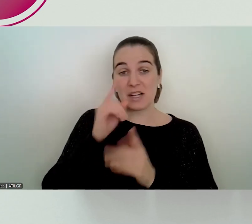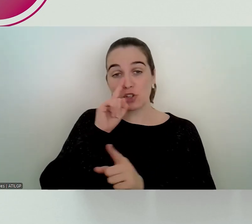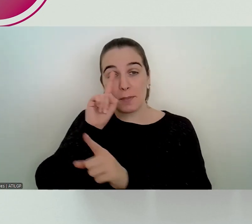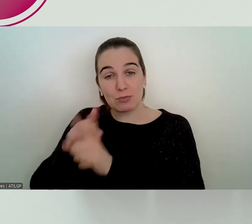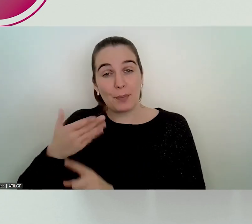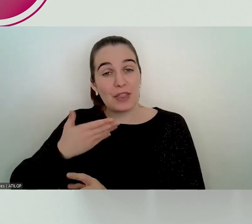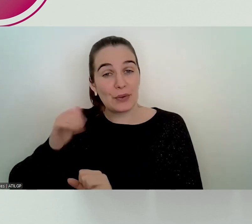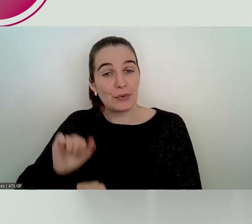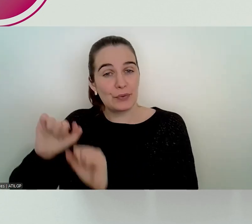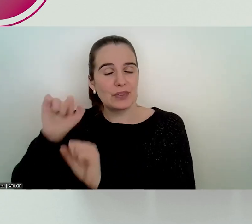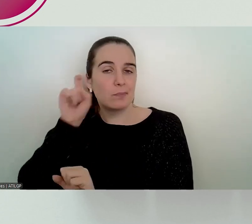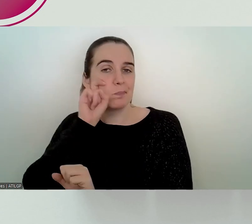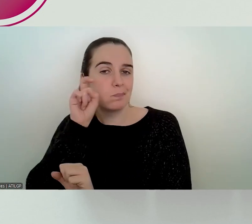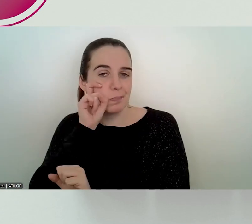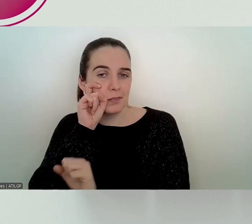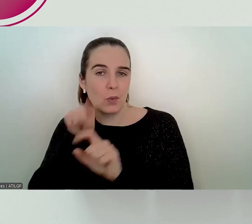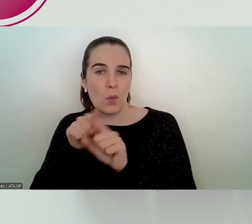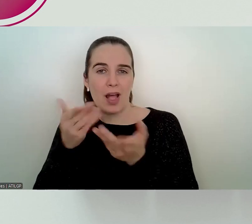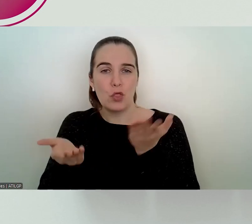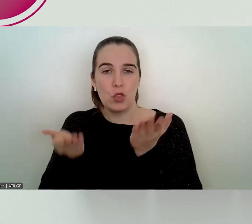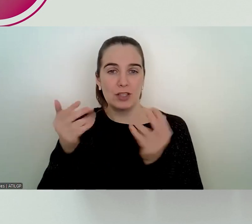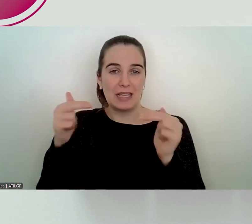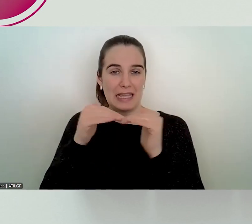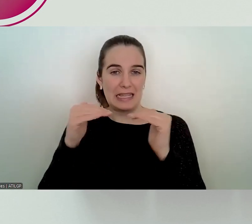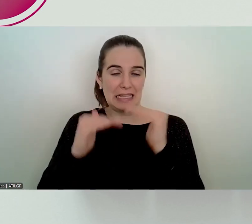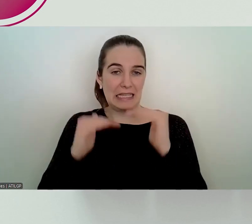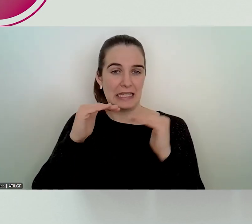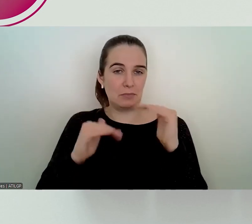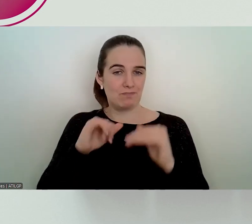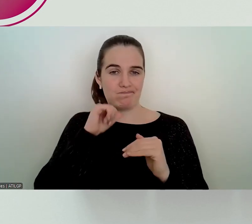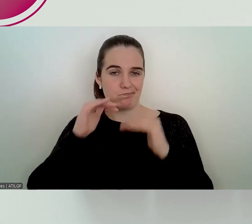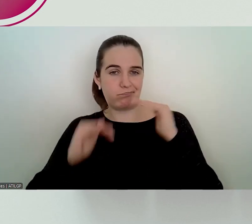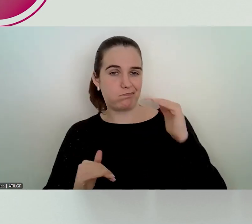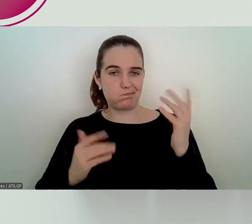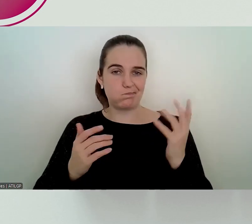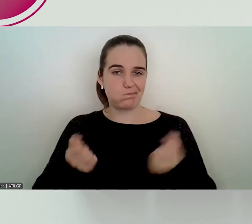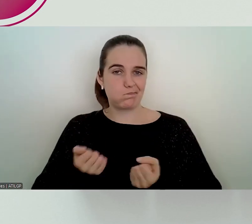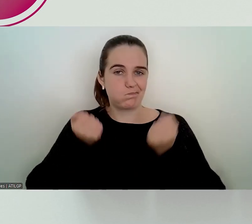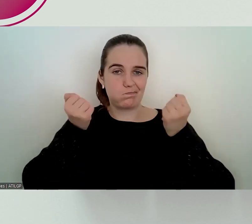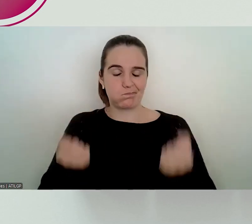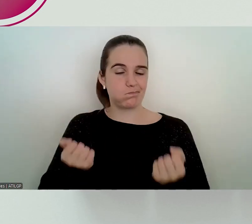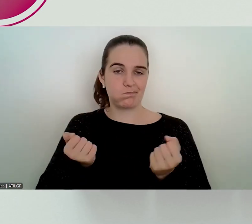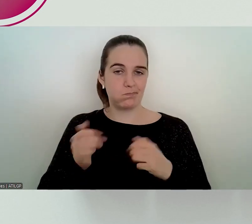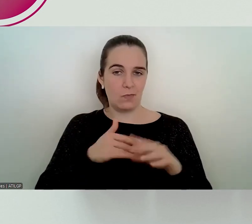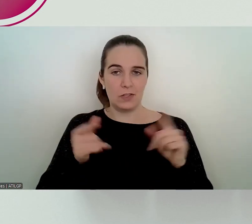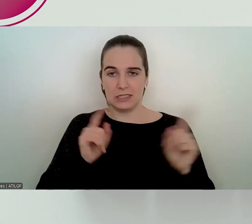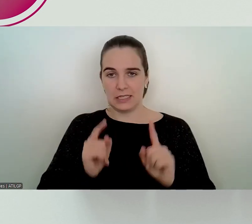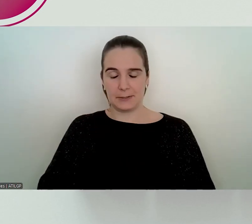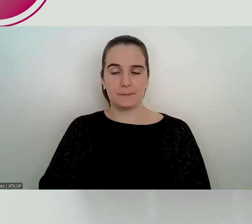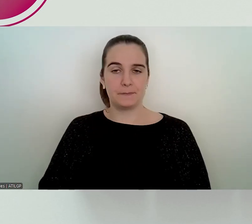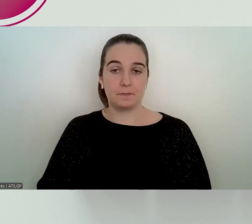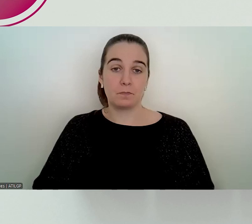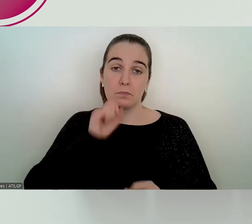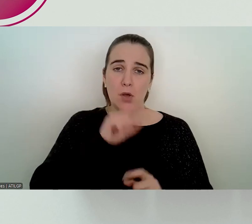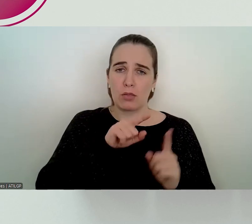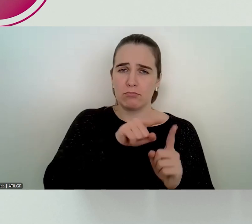direitos dos implicados e dessa reserva de dados pessoais que poderiam estar, ou